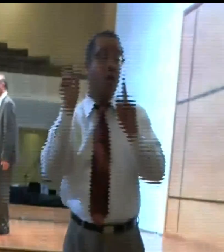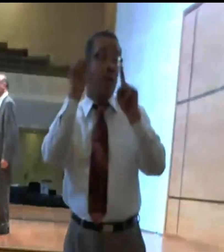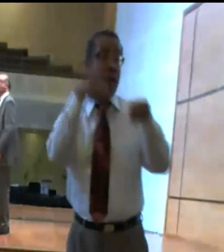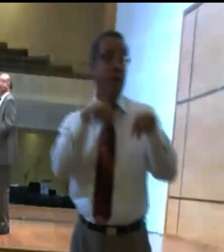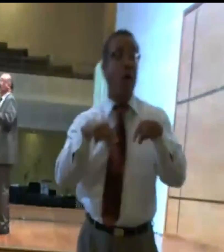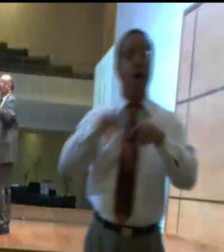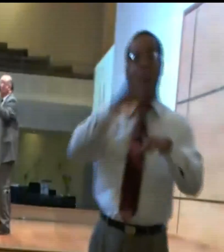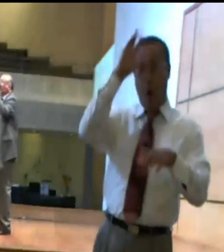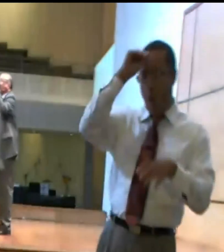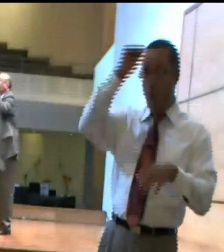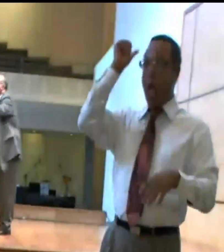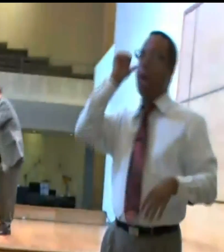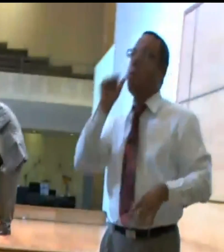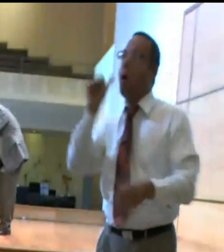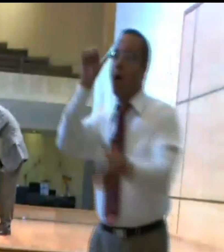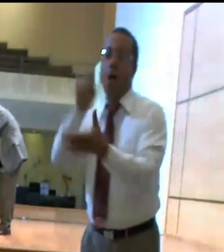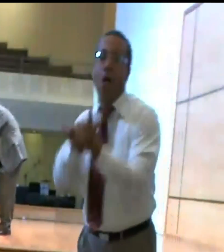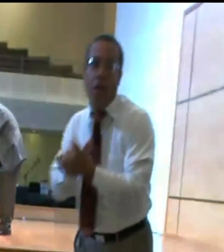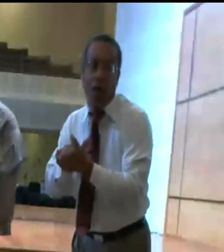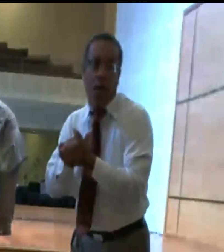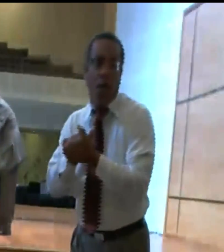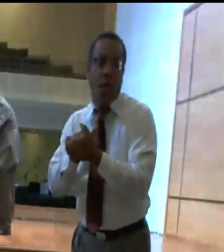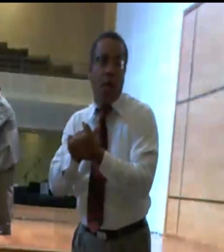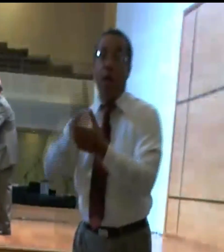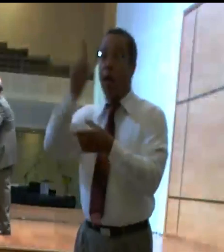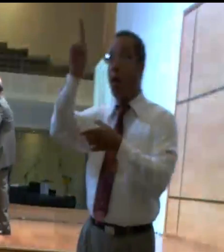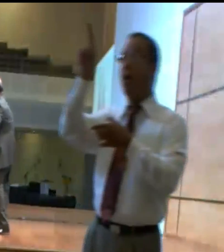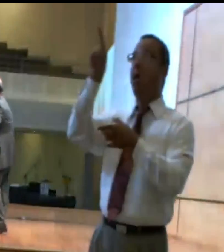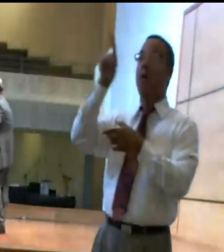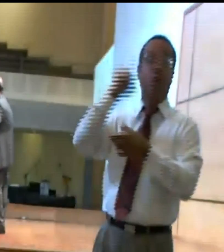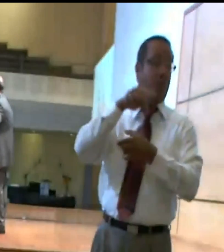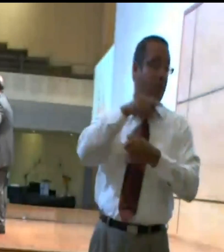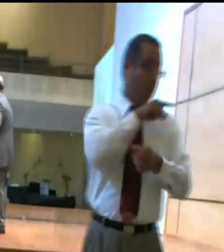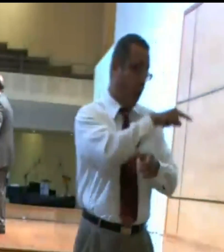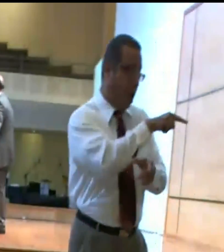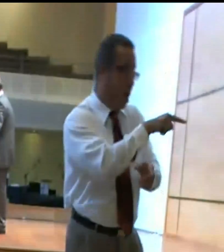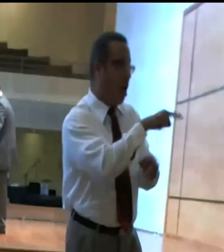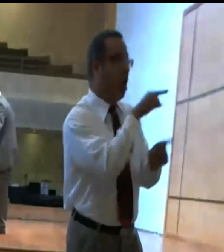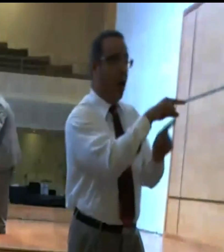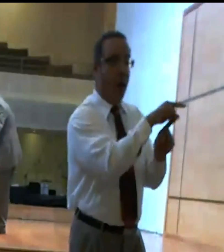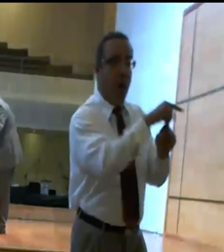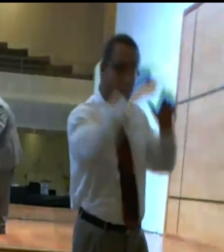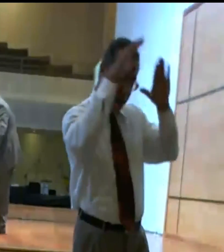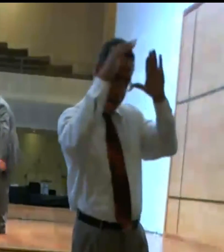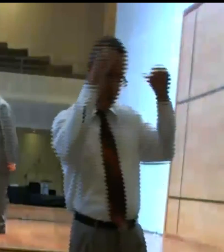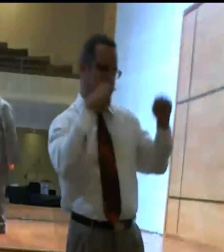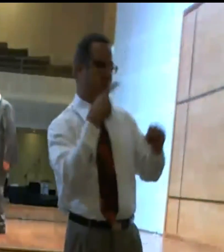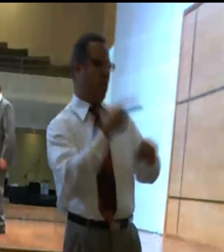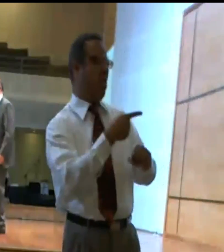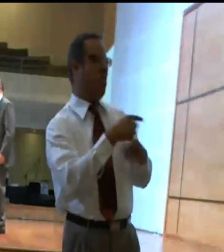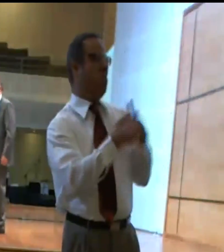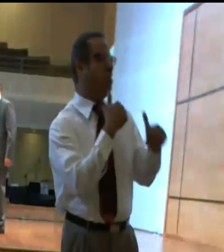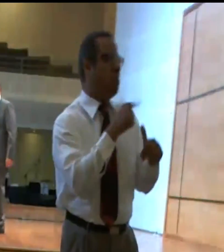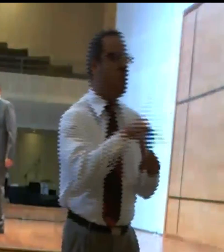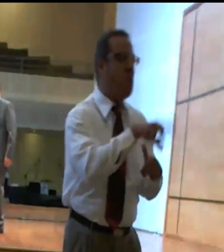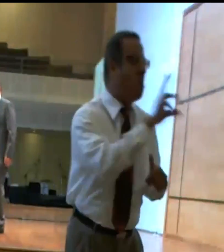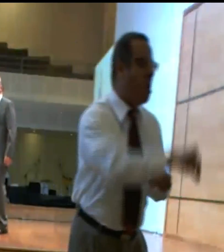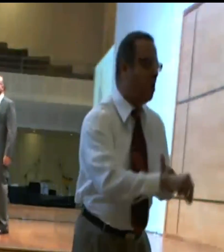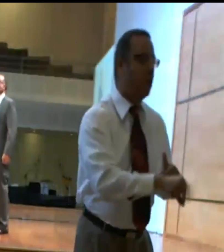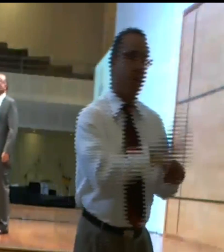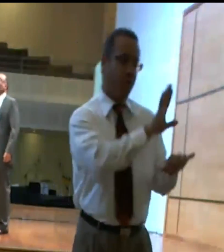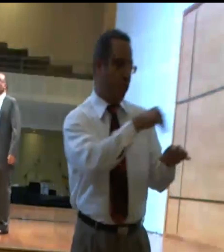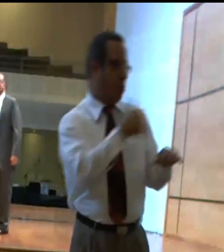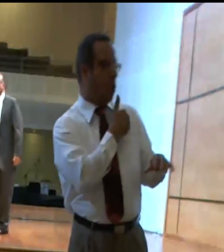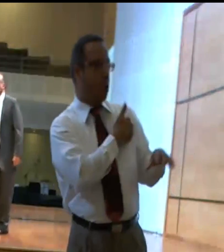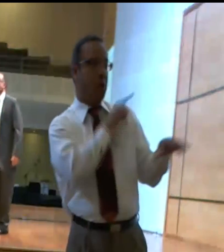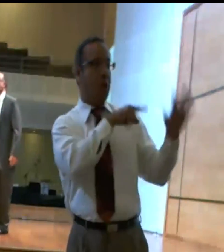opción. Pero lo que Salomón nos está diciendo aquí es que no debemos ser precipitados en nuestra forma de actuar.